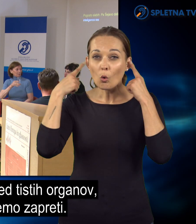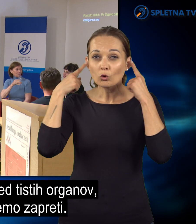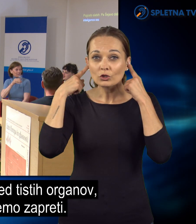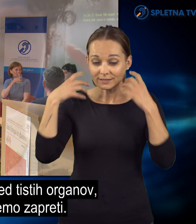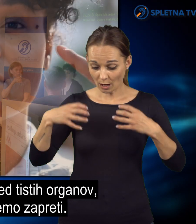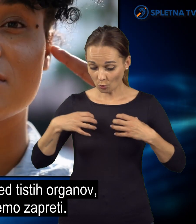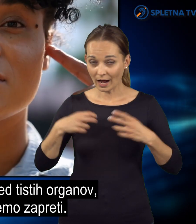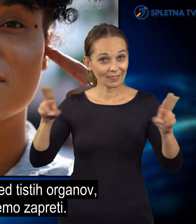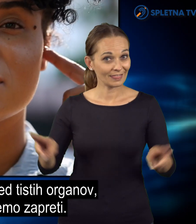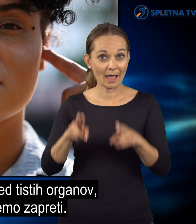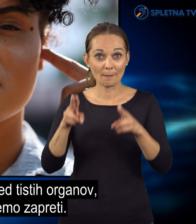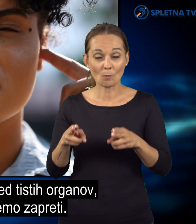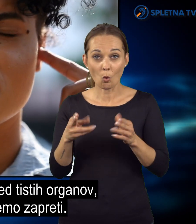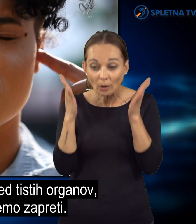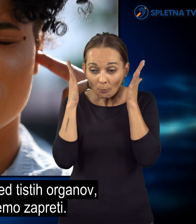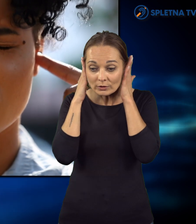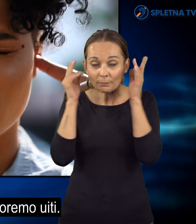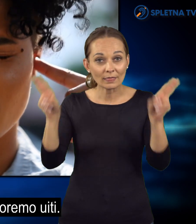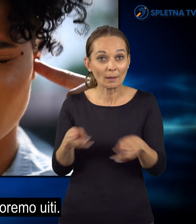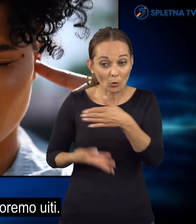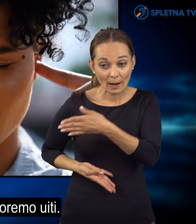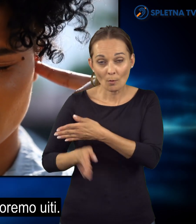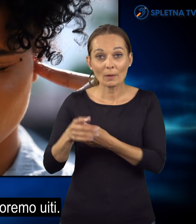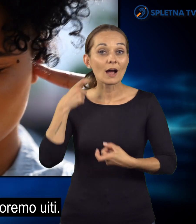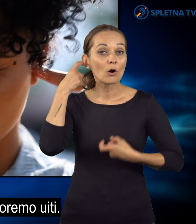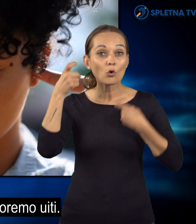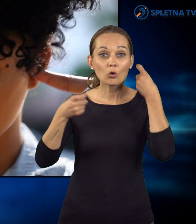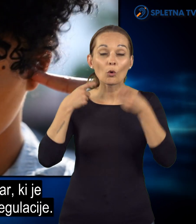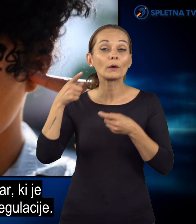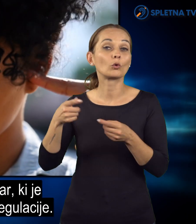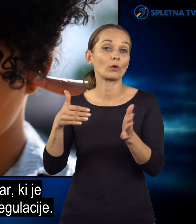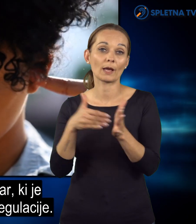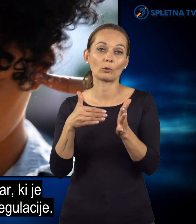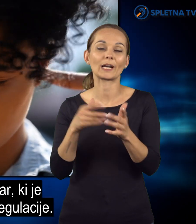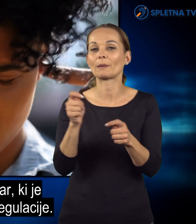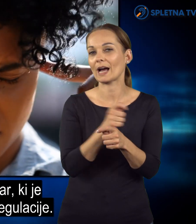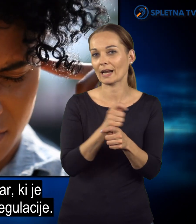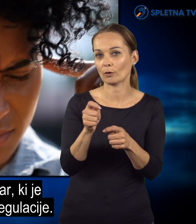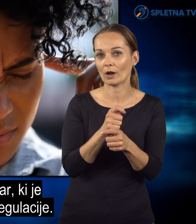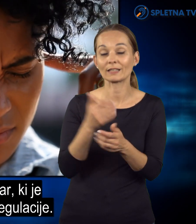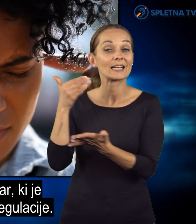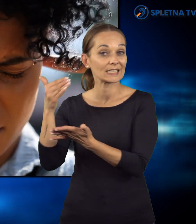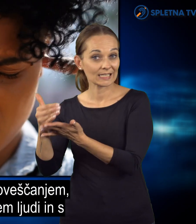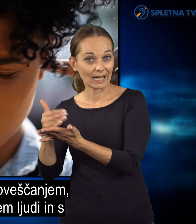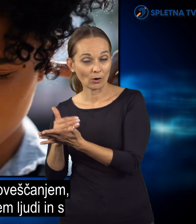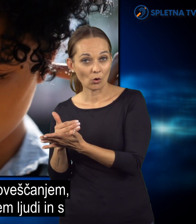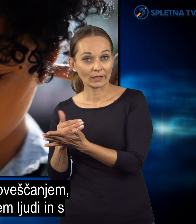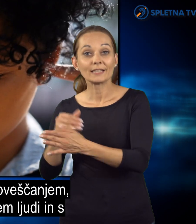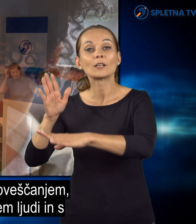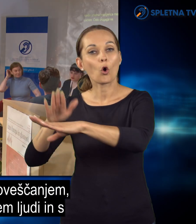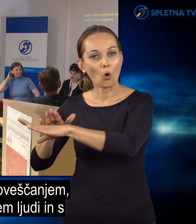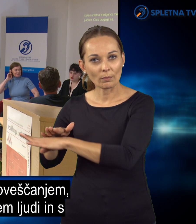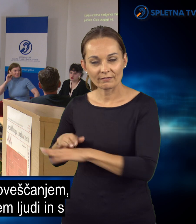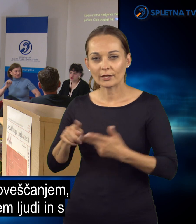so en izmed tistih organov, ki jih ne moramo zapreti, hrupu ne moramo uideti in to je stvar, ki je pač potrebna regulacije. Z zakoni,